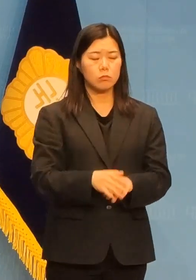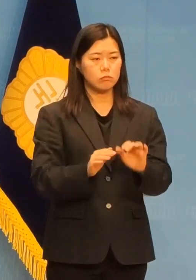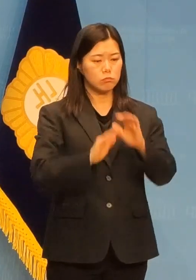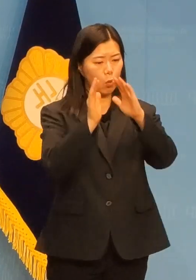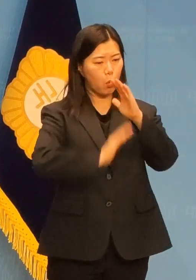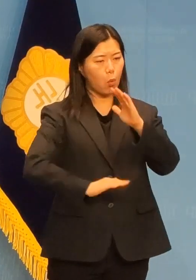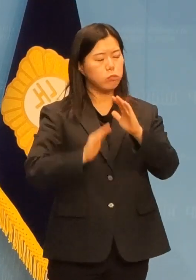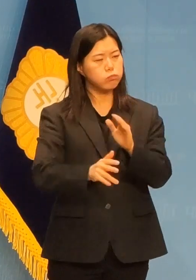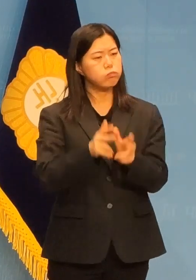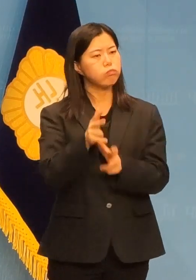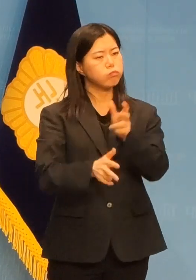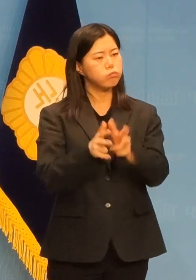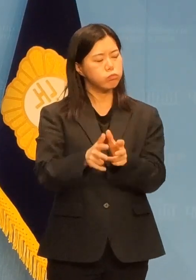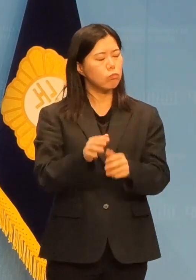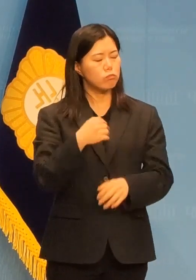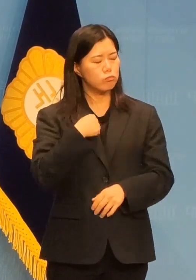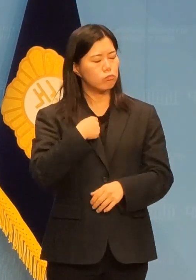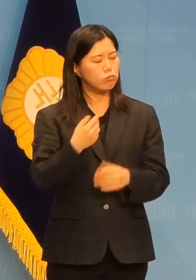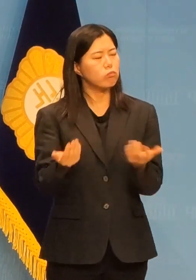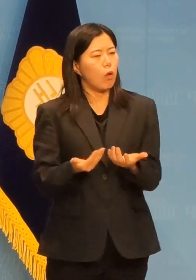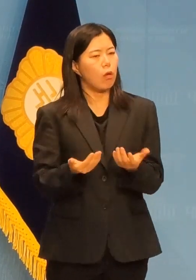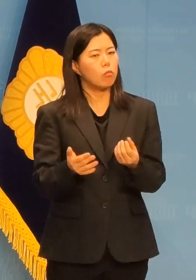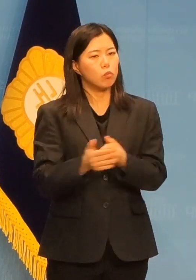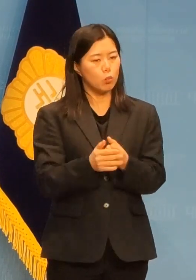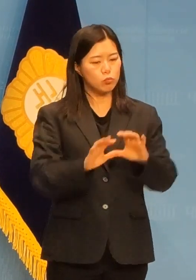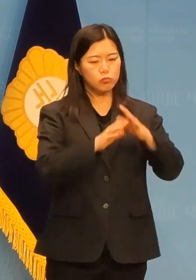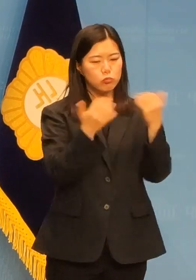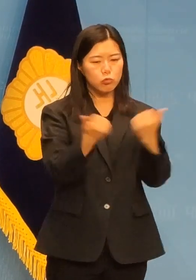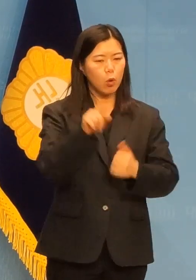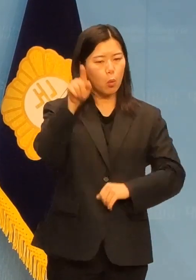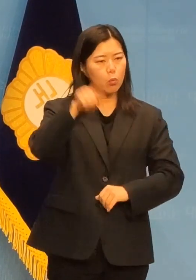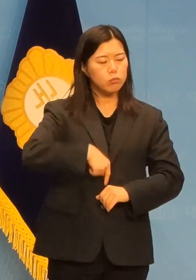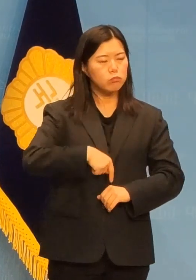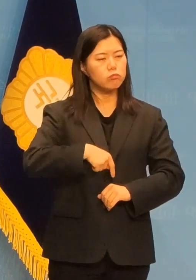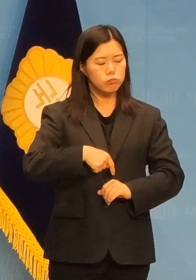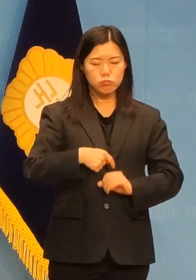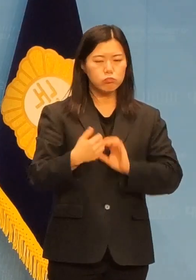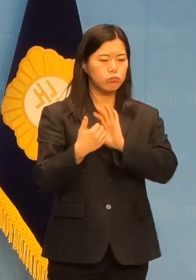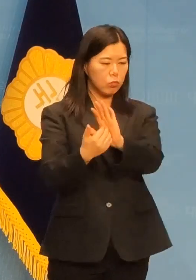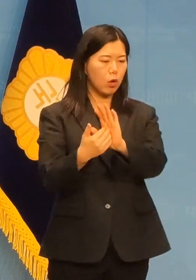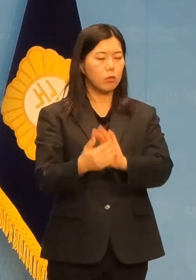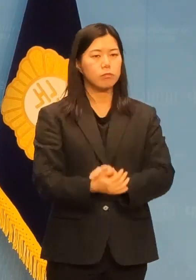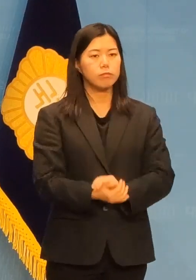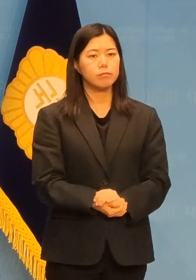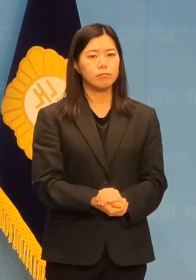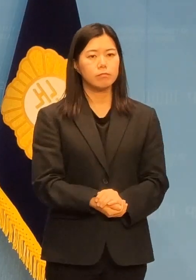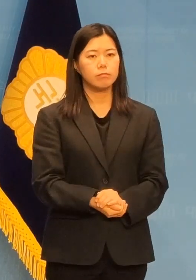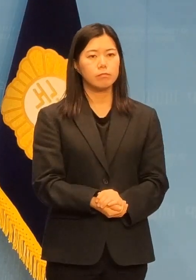공식적인 비즈니스 일정을 이유로 끝내 국회의 출석 요구에 불응했습니다.